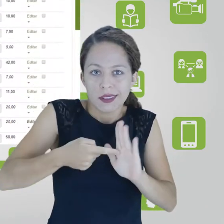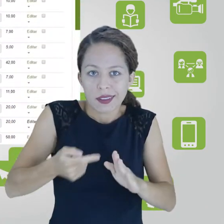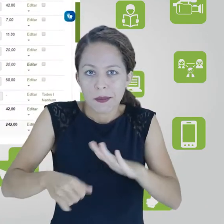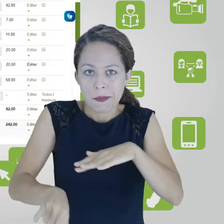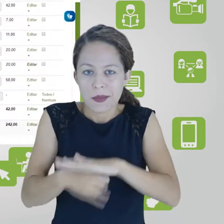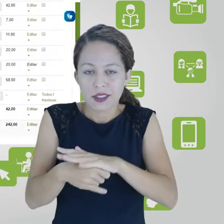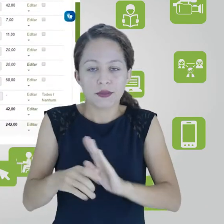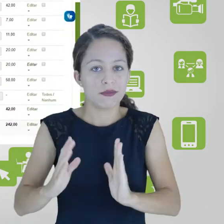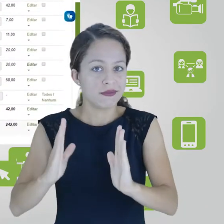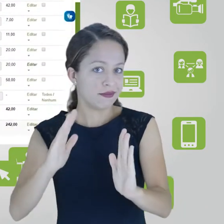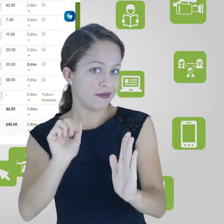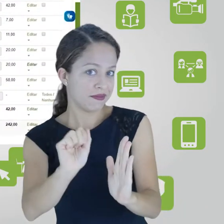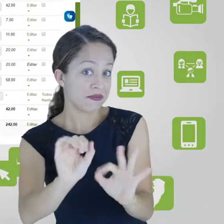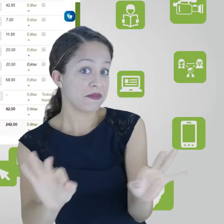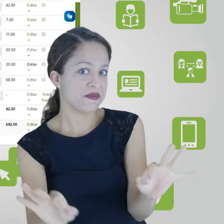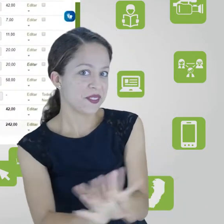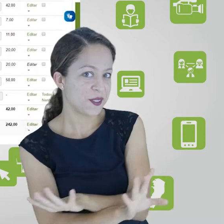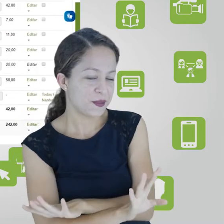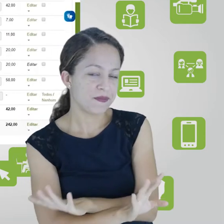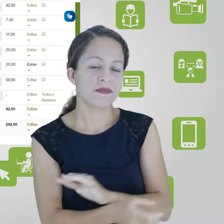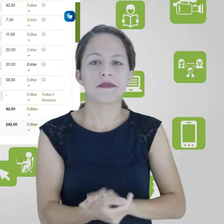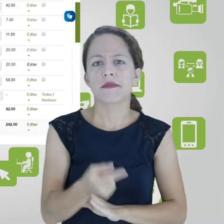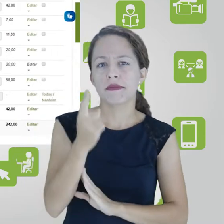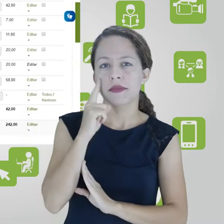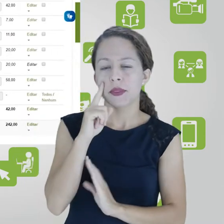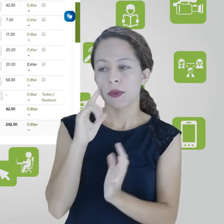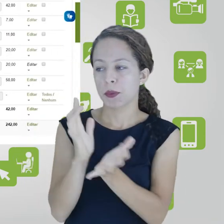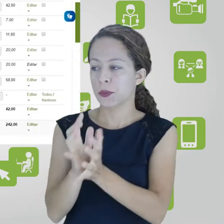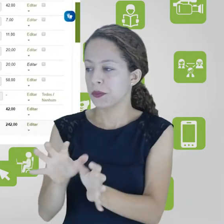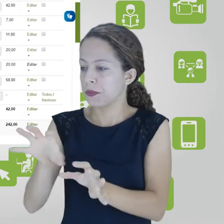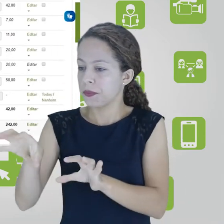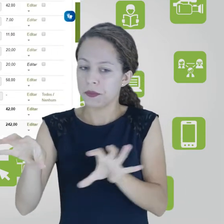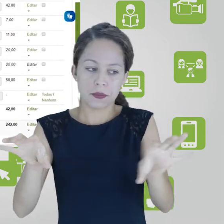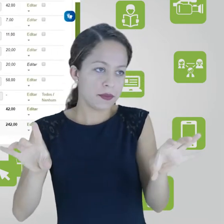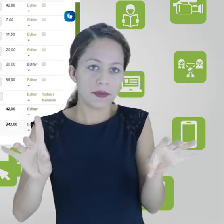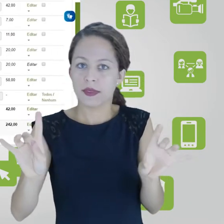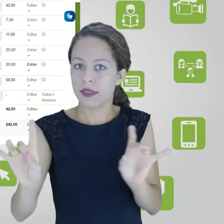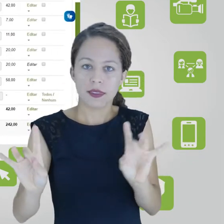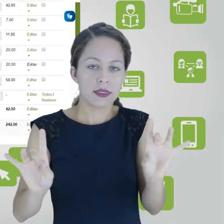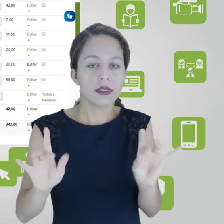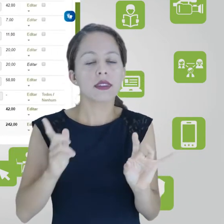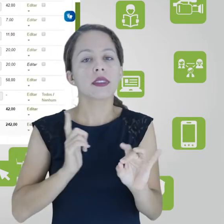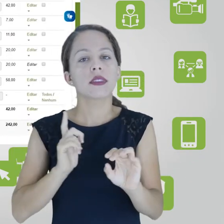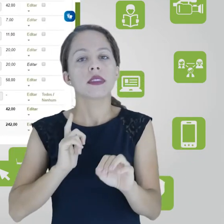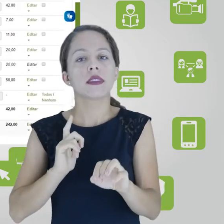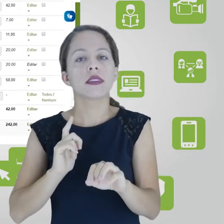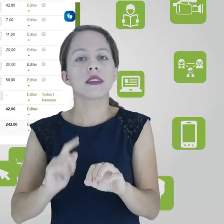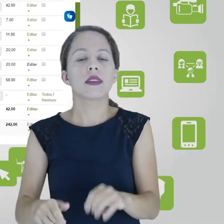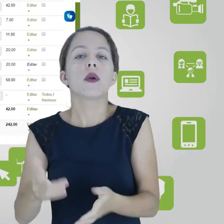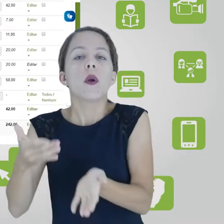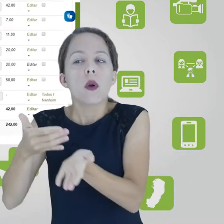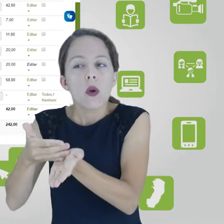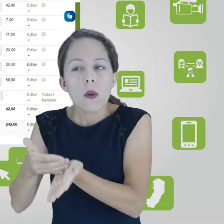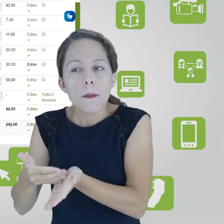Beleza, ó, ali vai criar lá embaixo, ó, etapa A. Observa que cada categoria ela tem um início e um